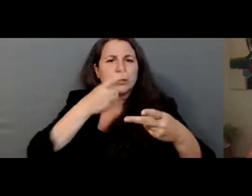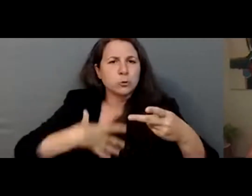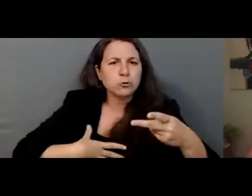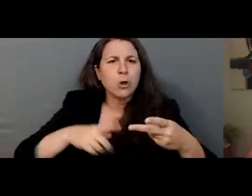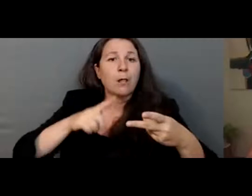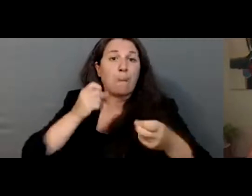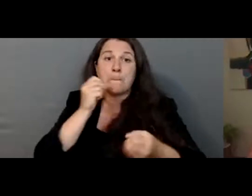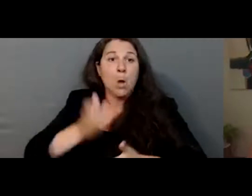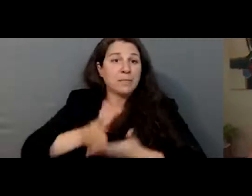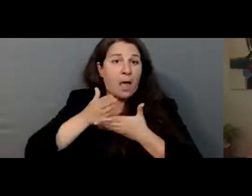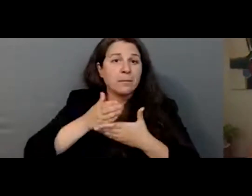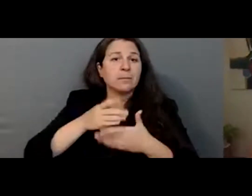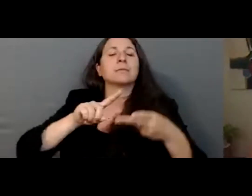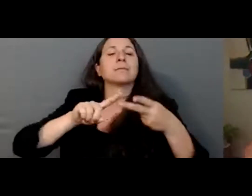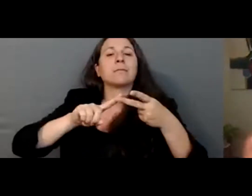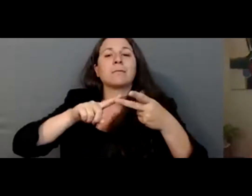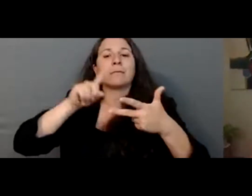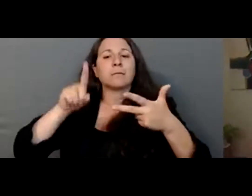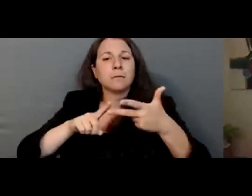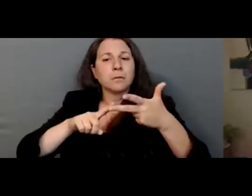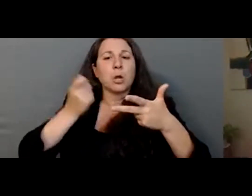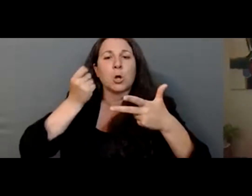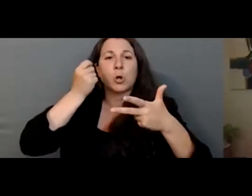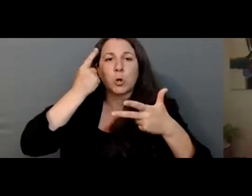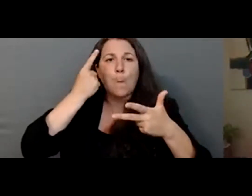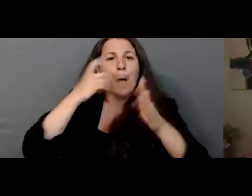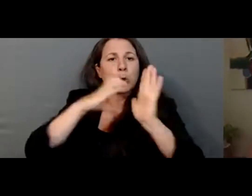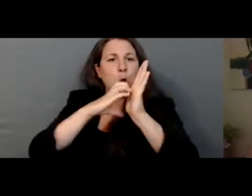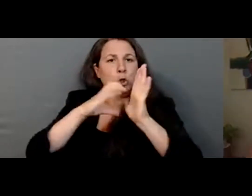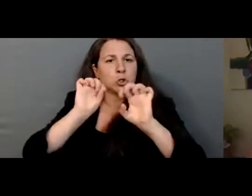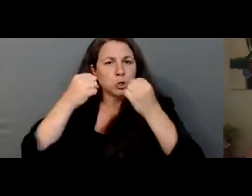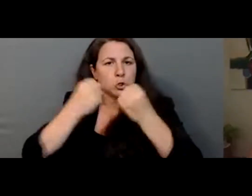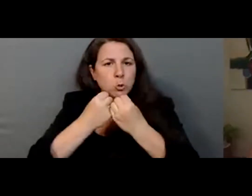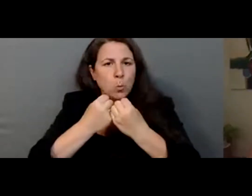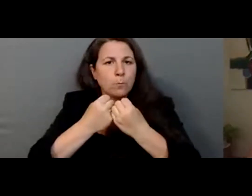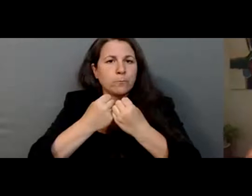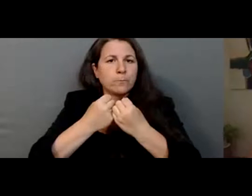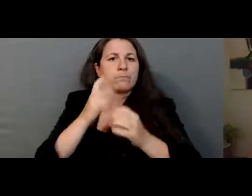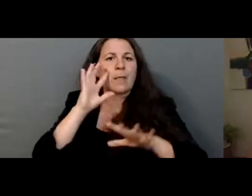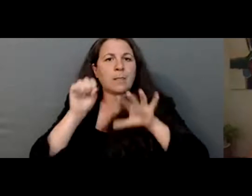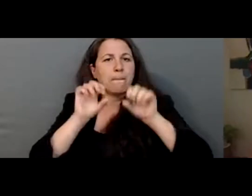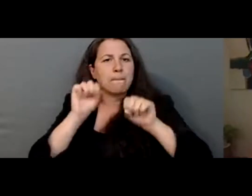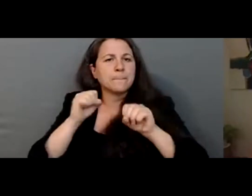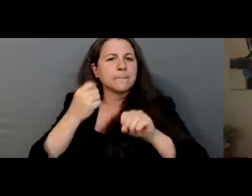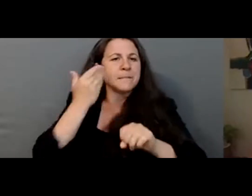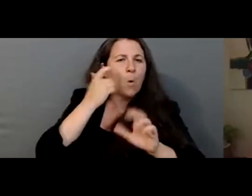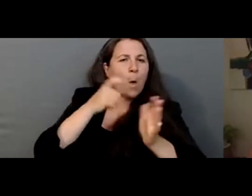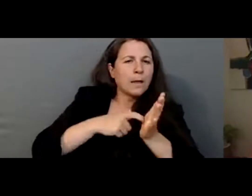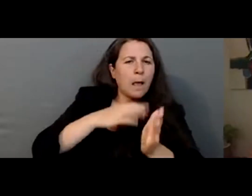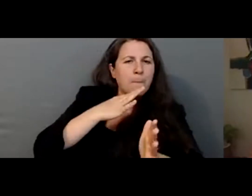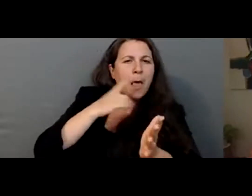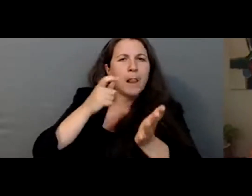par exemple, de comprendre les codes sociaux. Donc, savoir quoi dire, à quel moment faire le